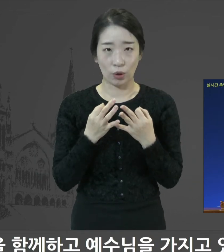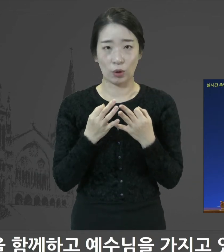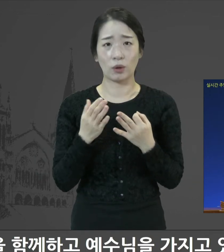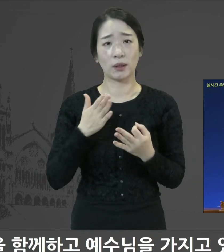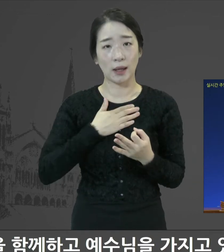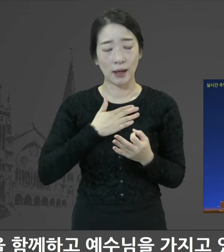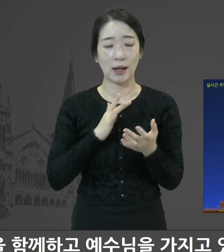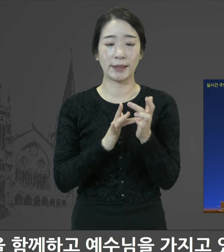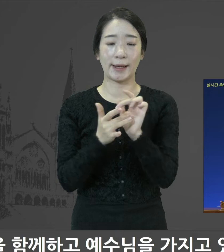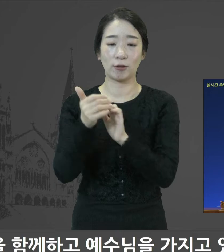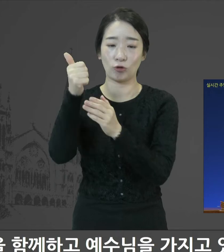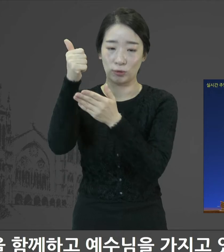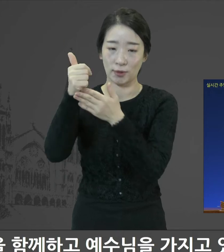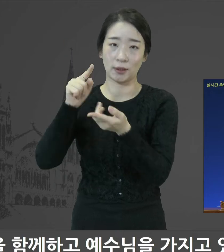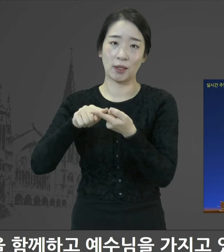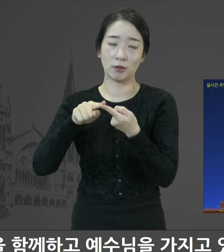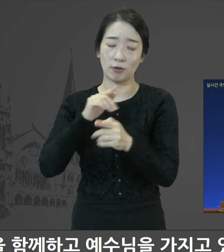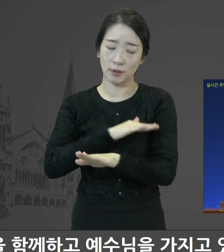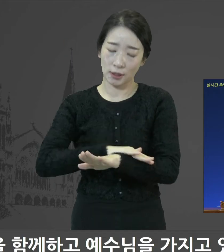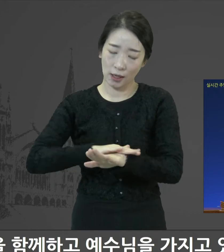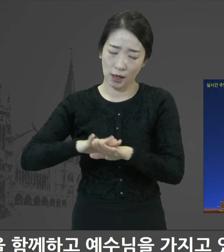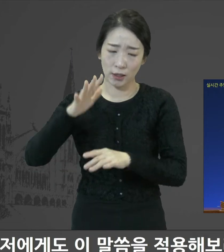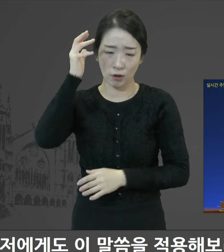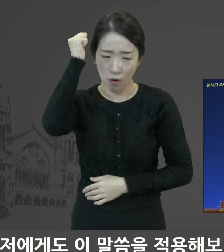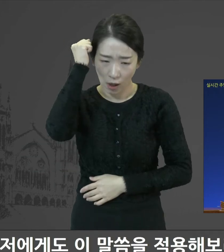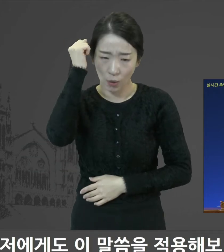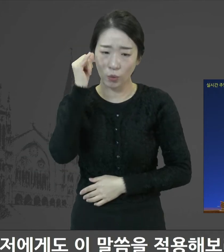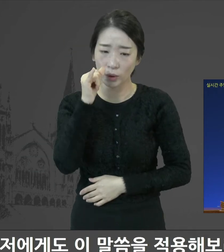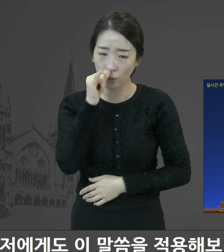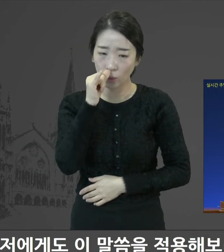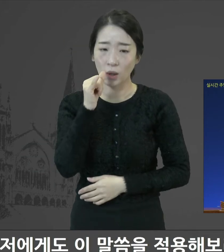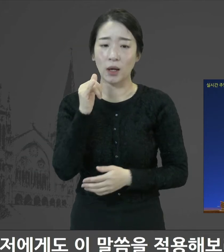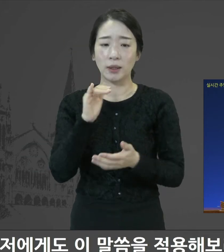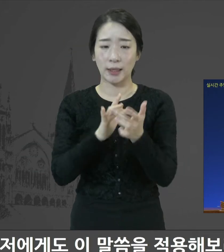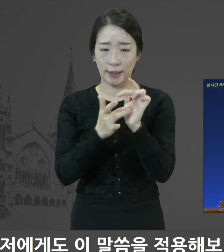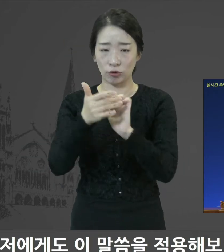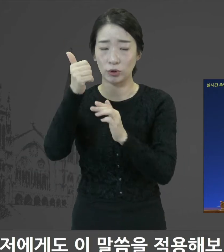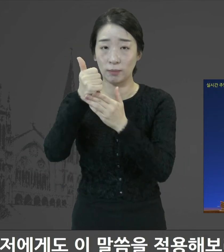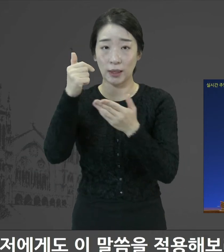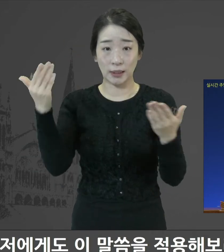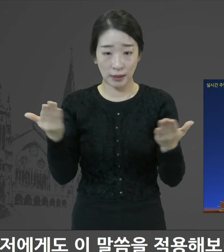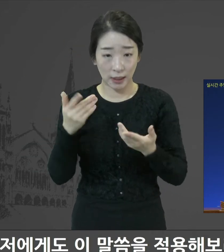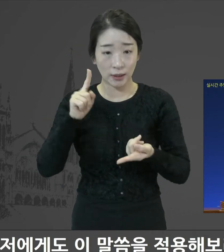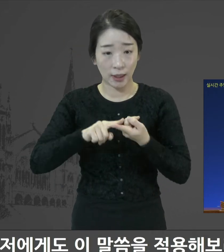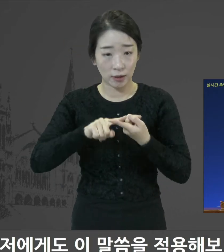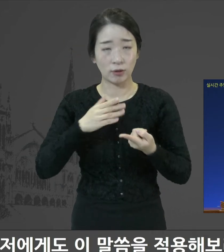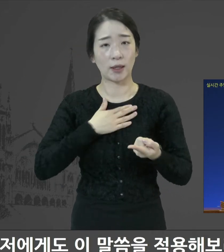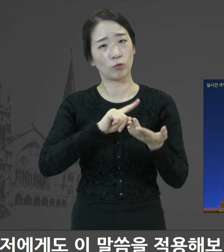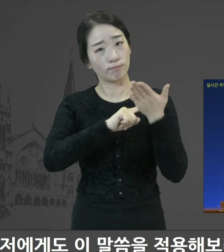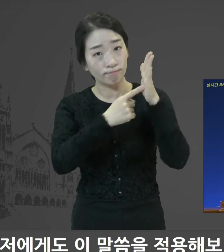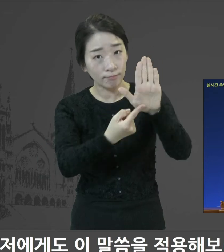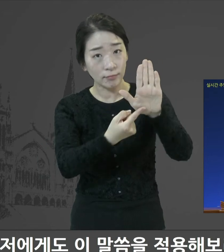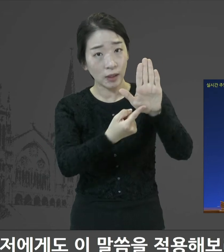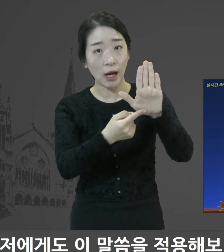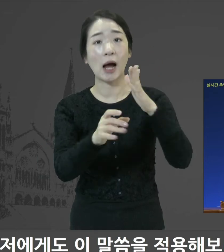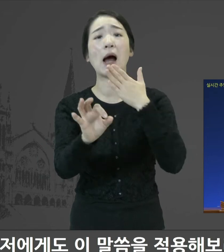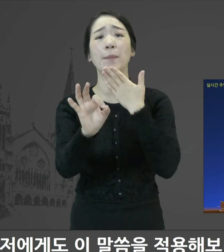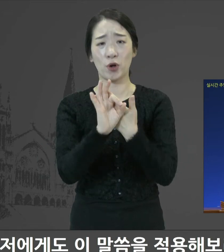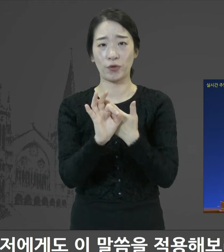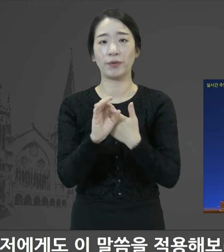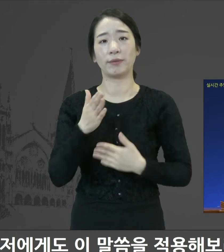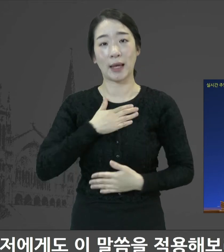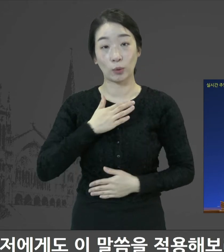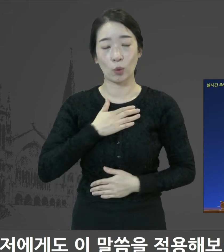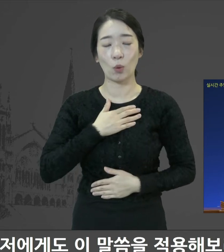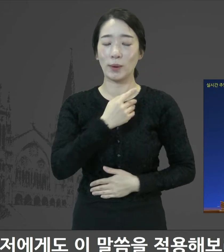정말 잘 담고 있고 예수님의 일을 진실하게 한다면 나도 징조가 될 수 있겠구나 라는